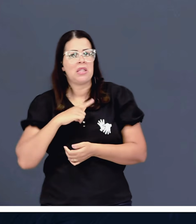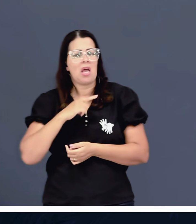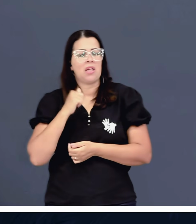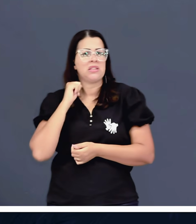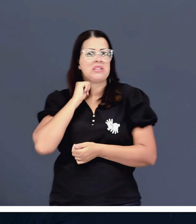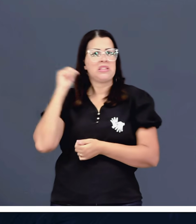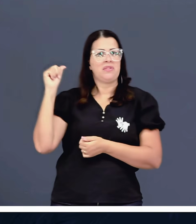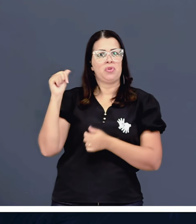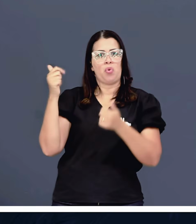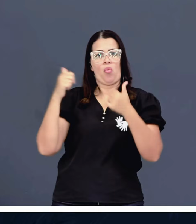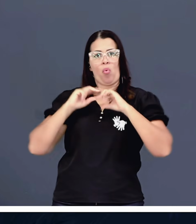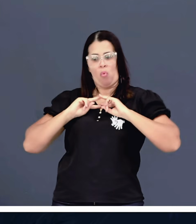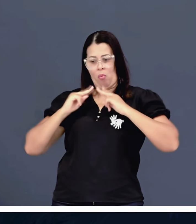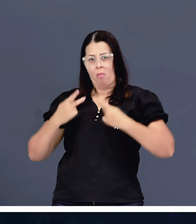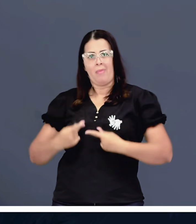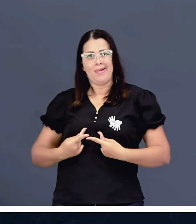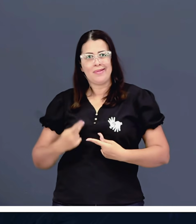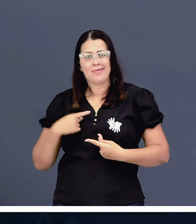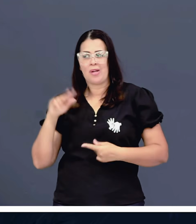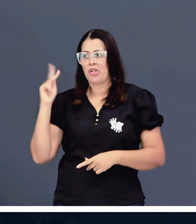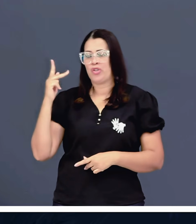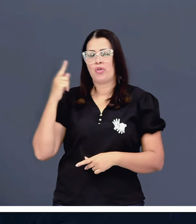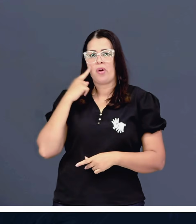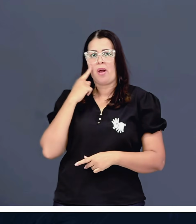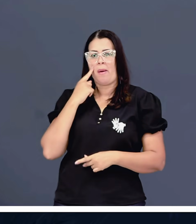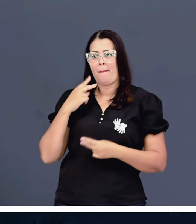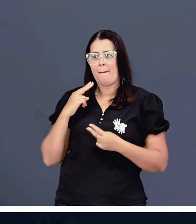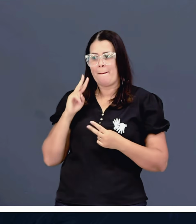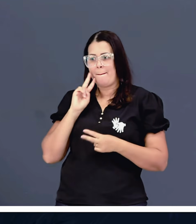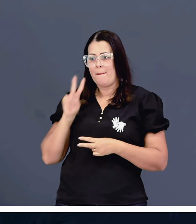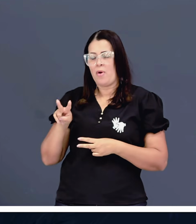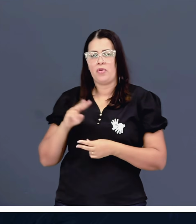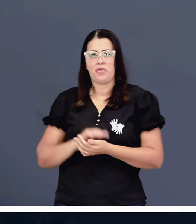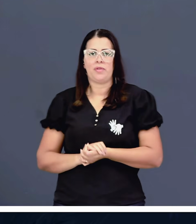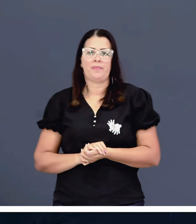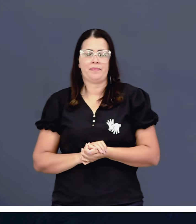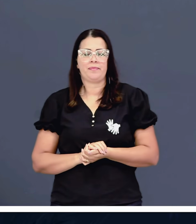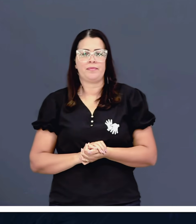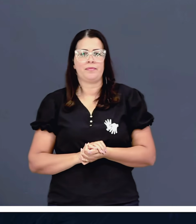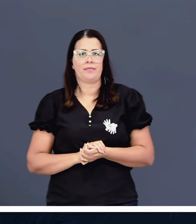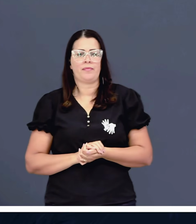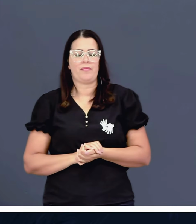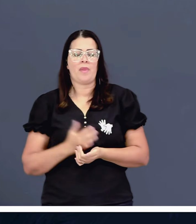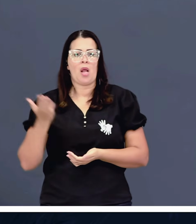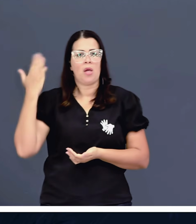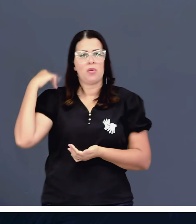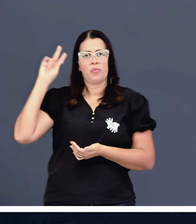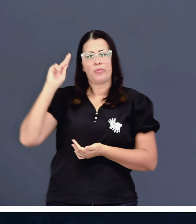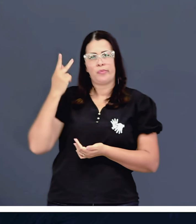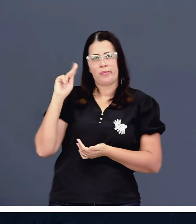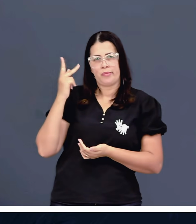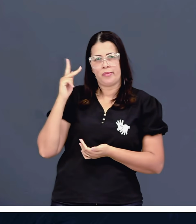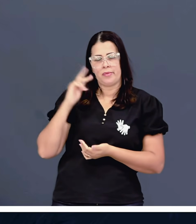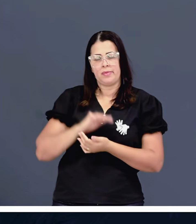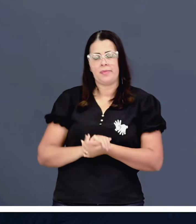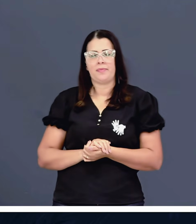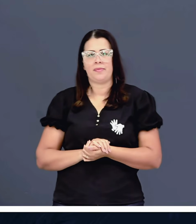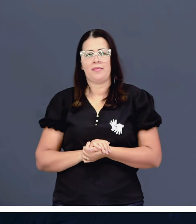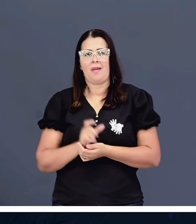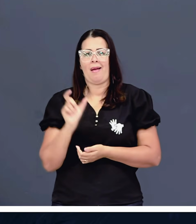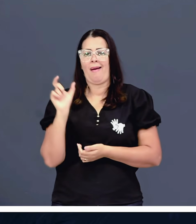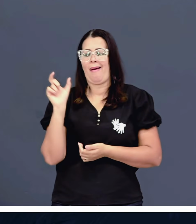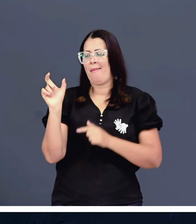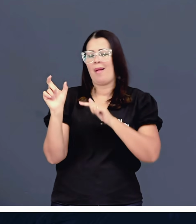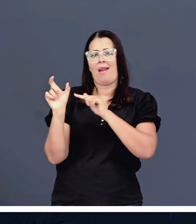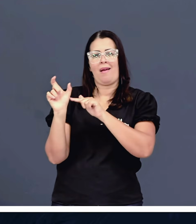sacrifício humano e a história mostra isso. Na mitologia sidônica, a palavra